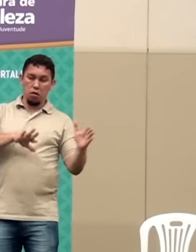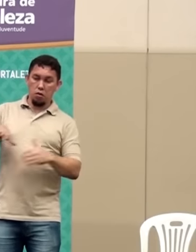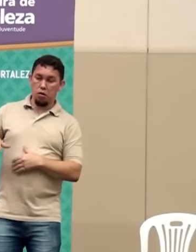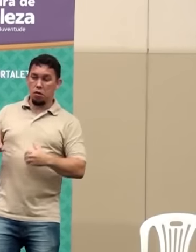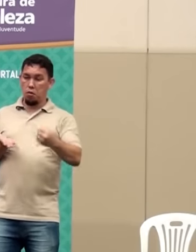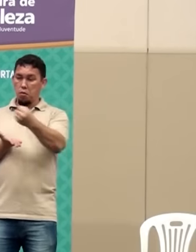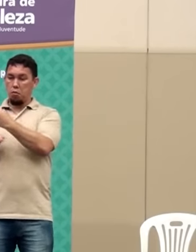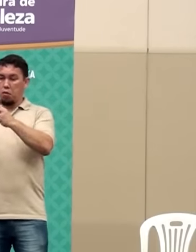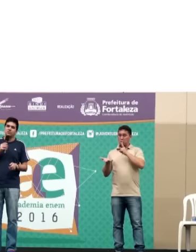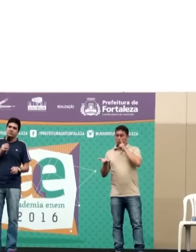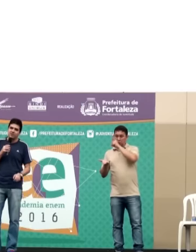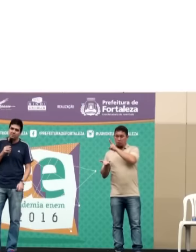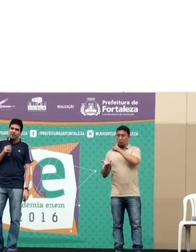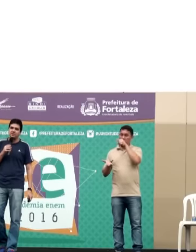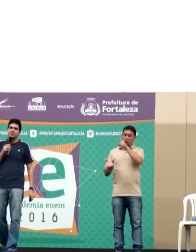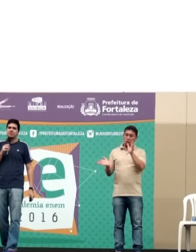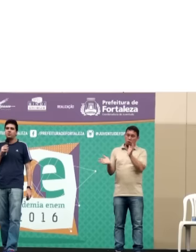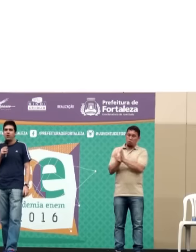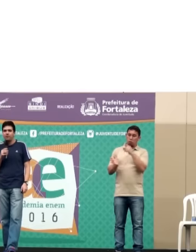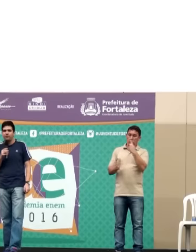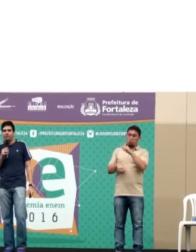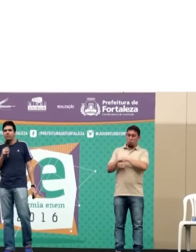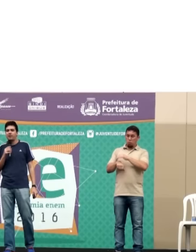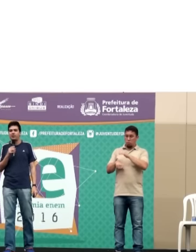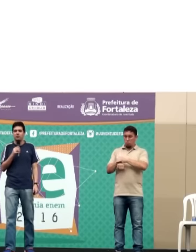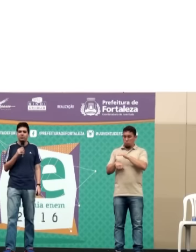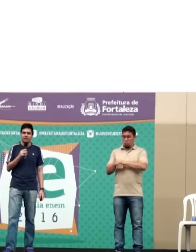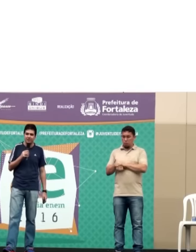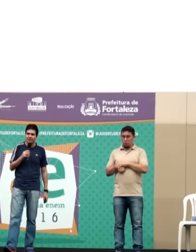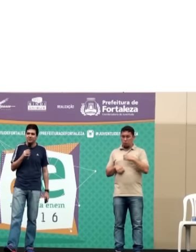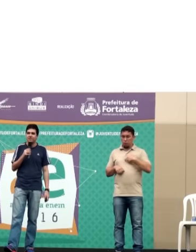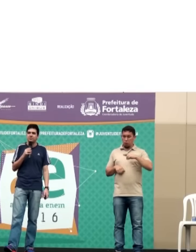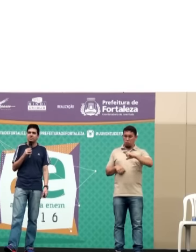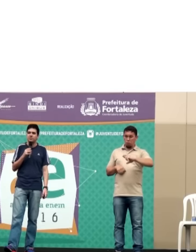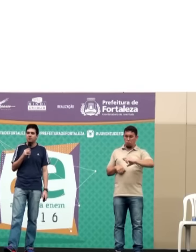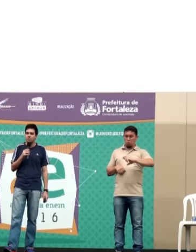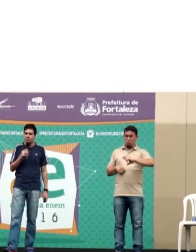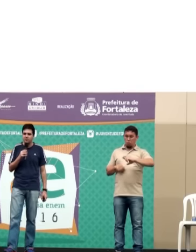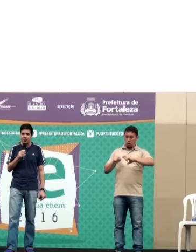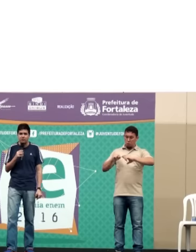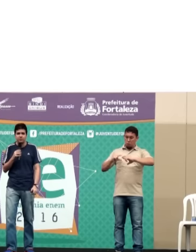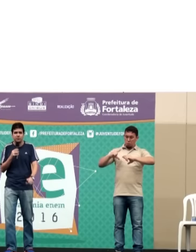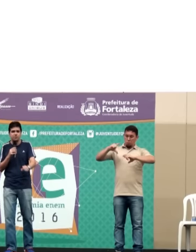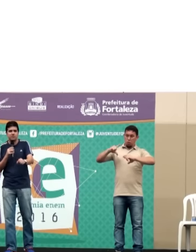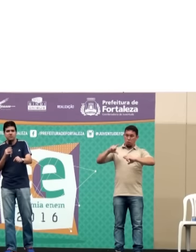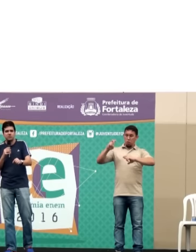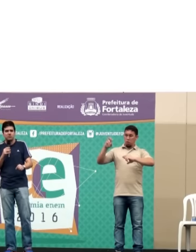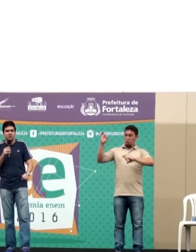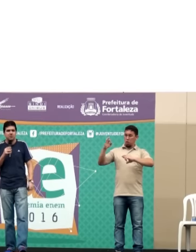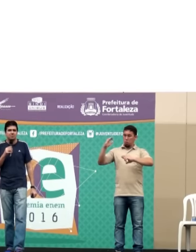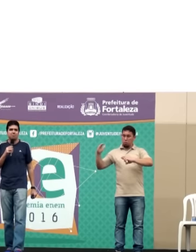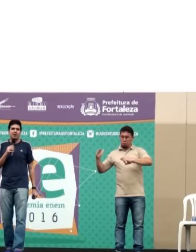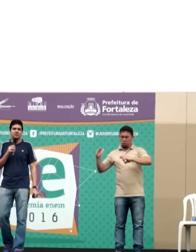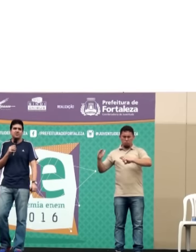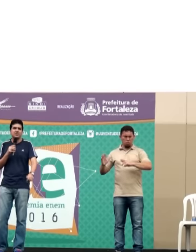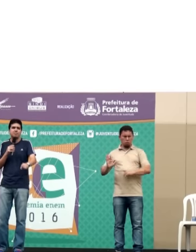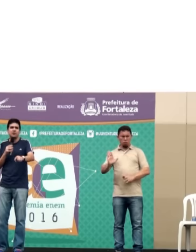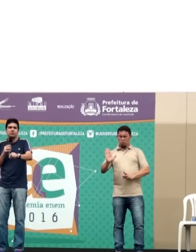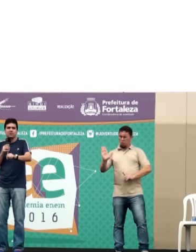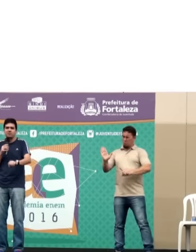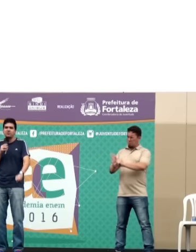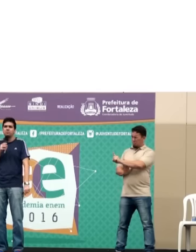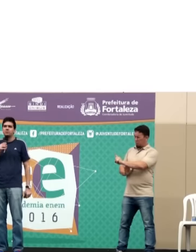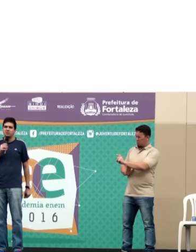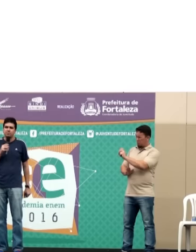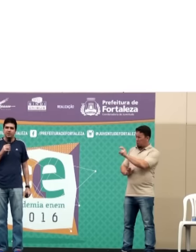Bases fortes. São todas as bases em que o alfa for maior que 5%. Vixe, professor, basta ser